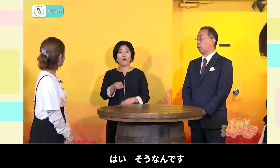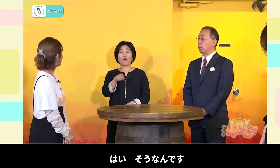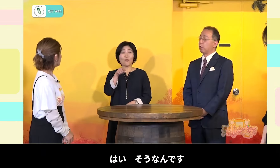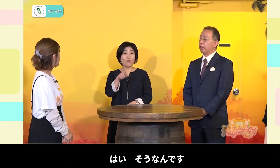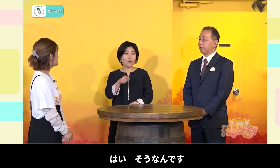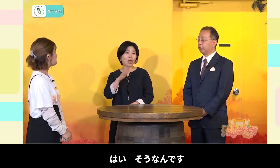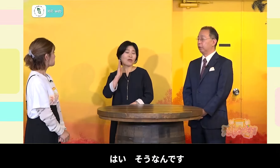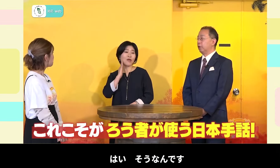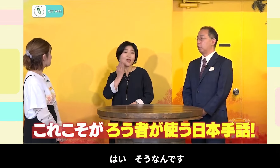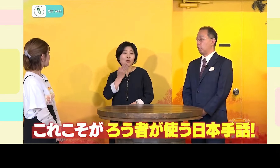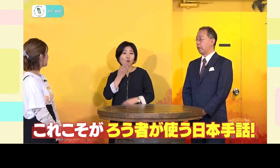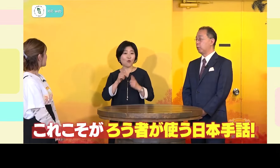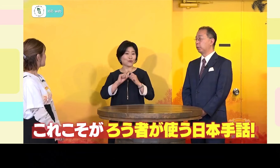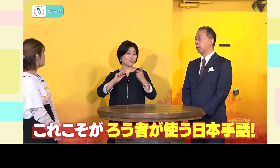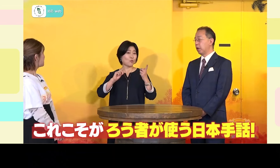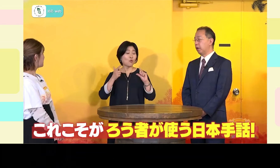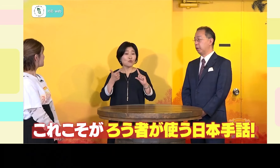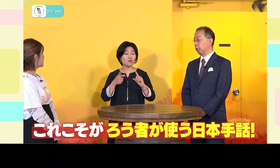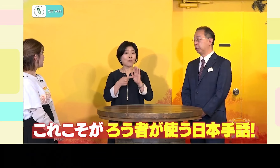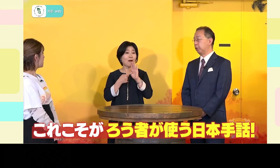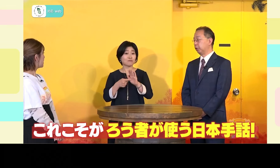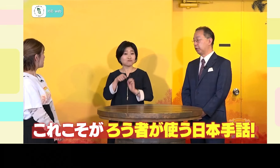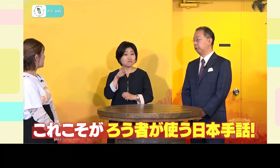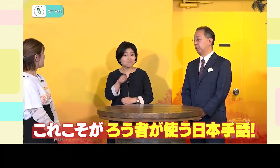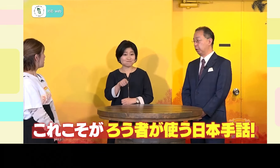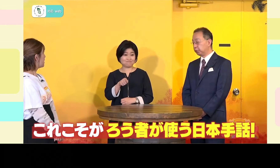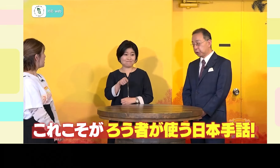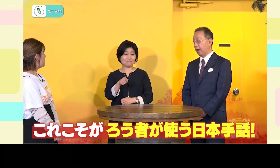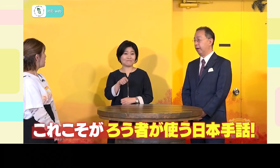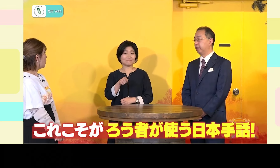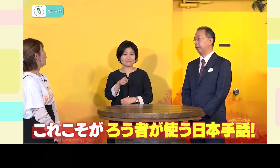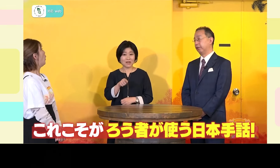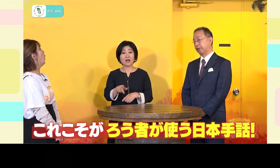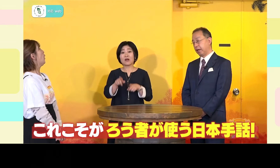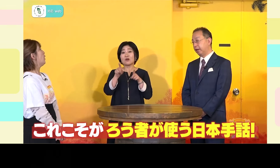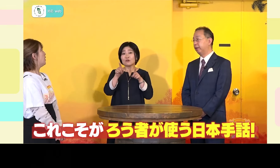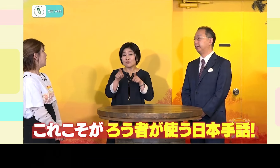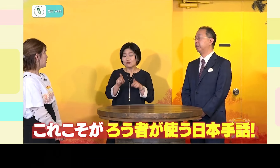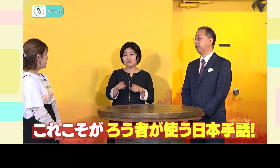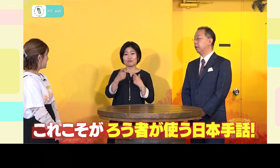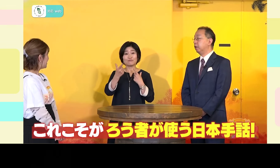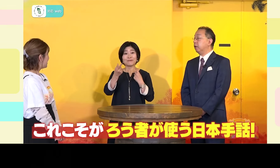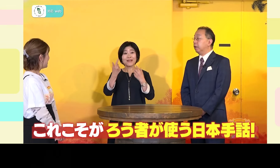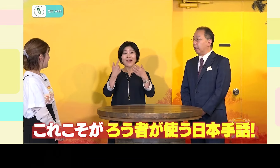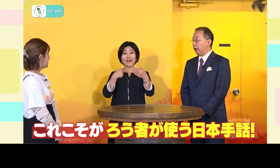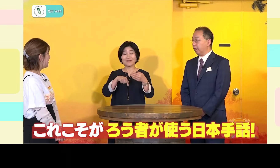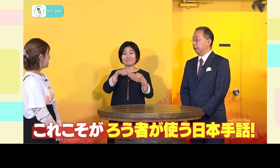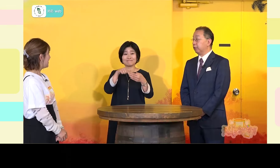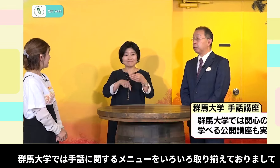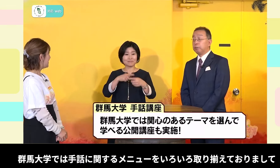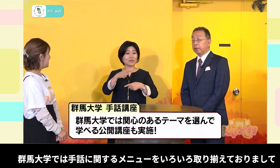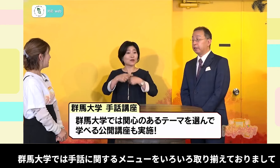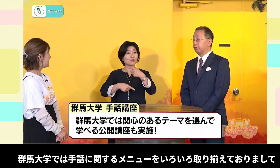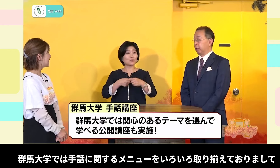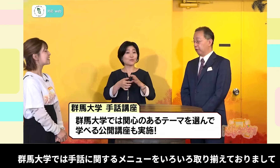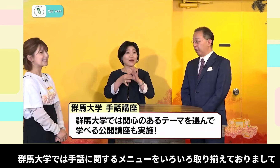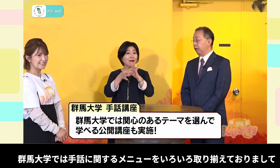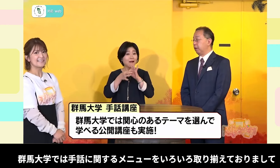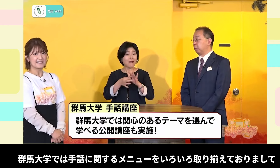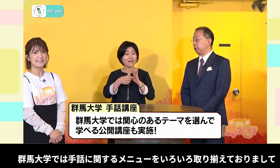うなんです。これこそがろう者が使う日本手話なんですね。はい、群馬大学ではこの